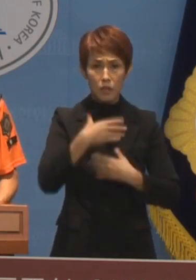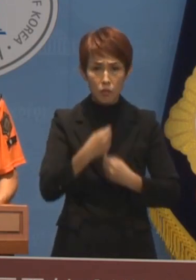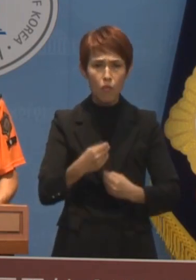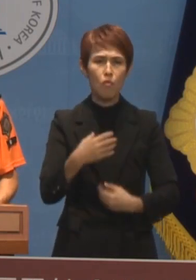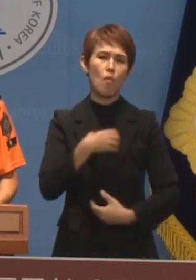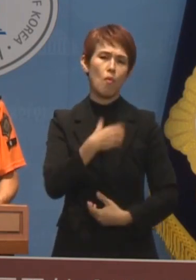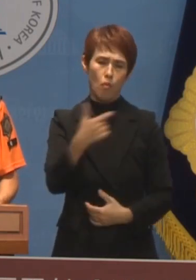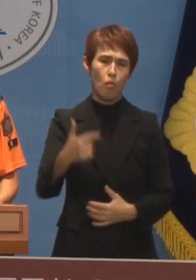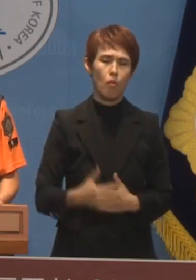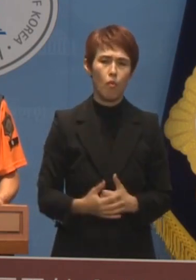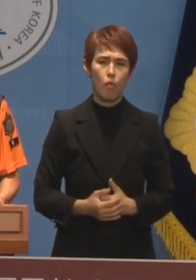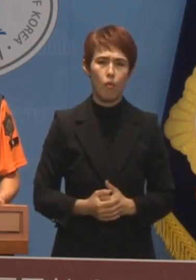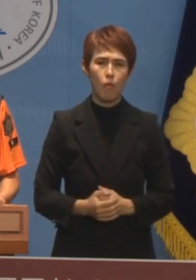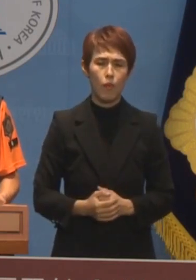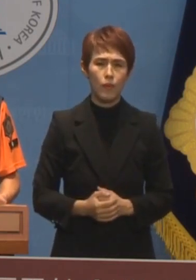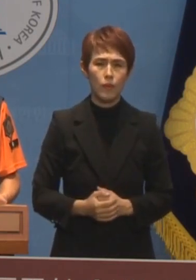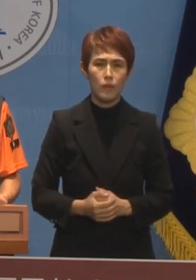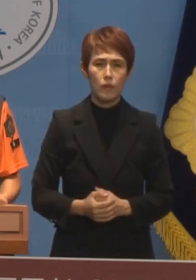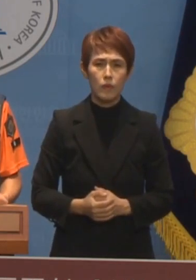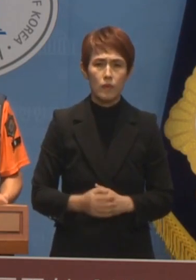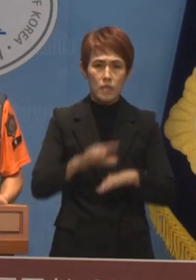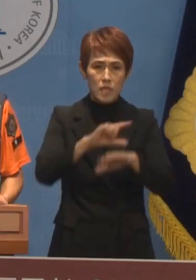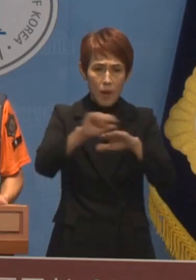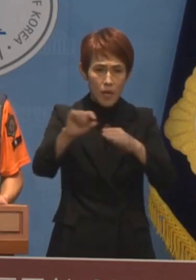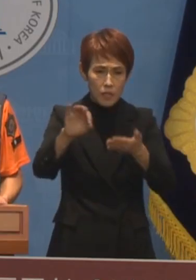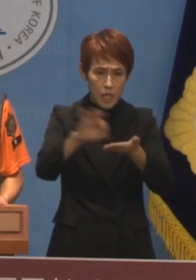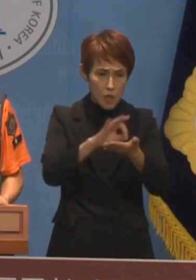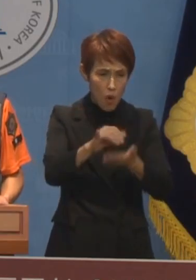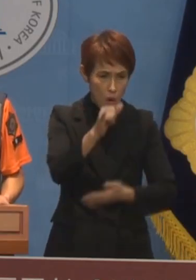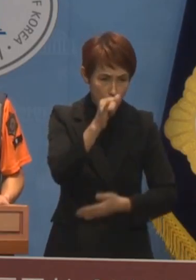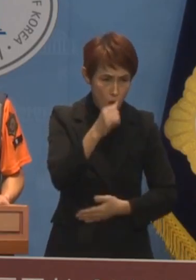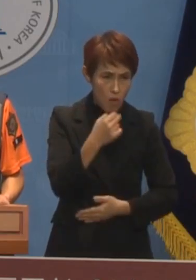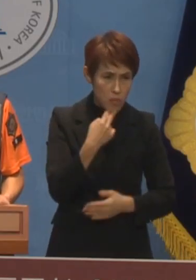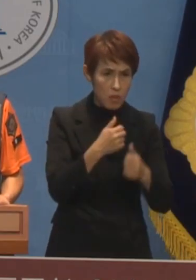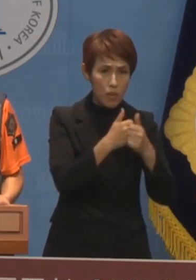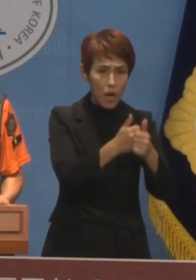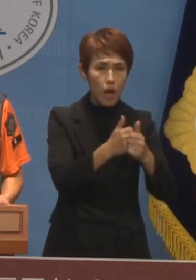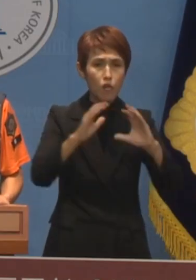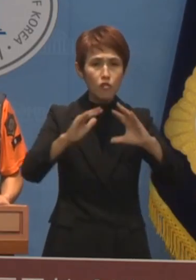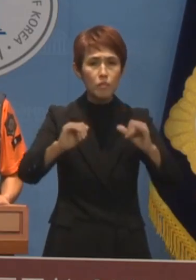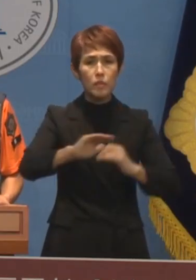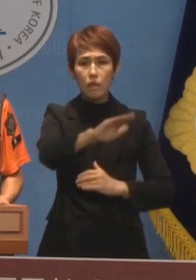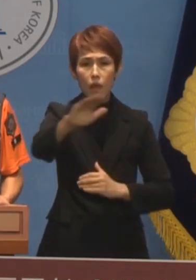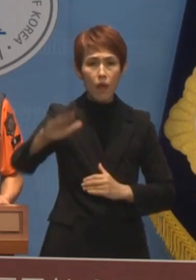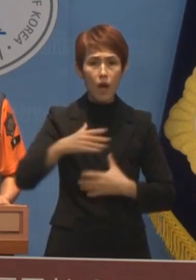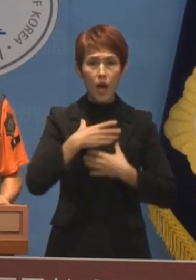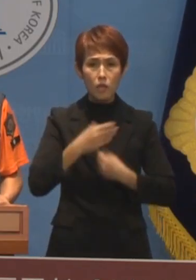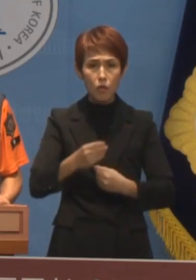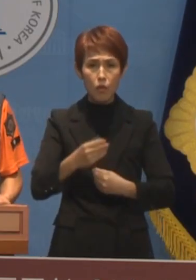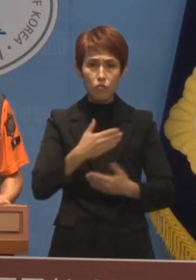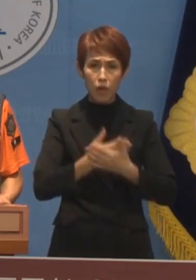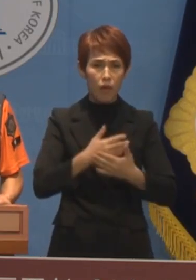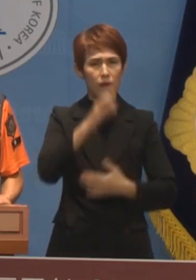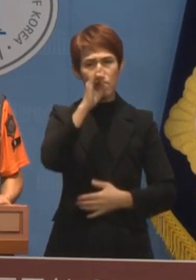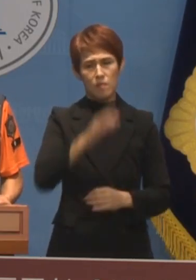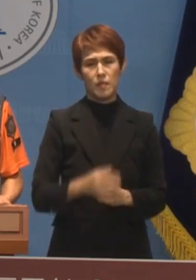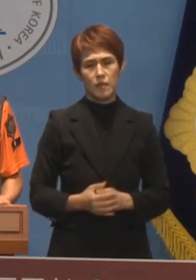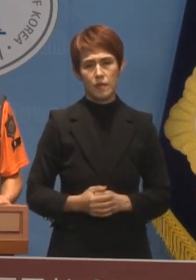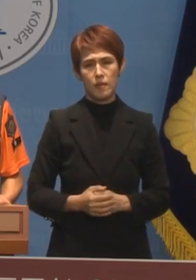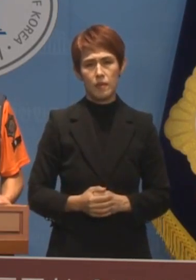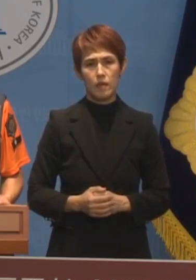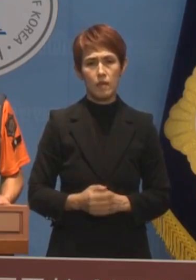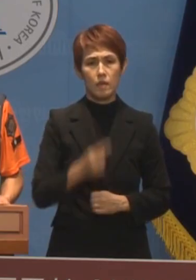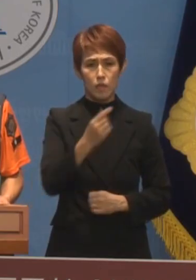것이다. 지방의 재정 자립도에 따라 국민의 안전이 달라질 수는 없다. 소방관